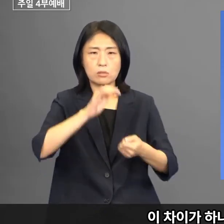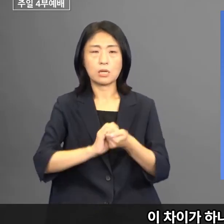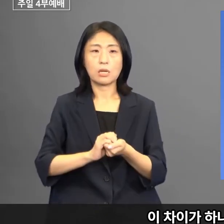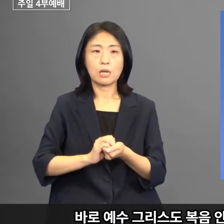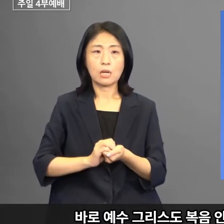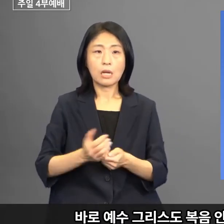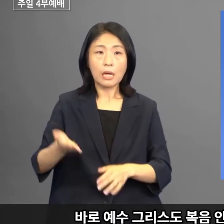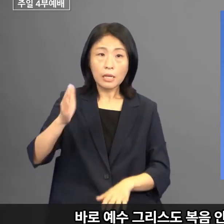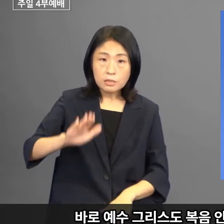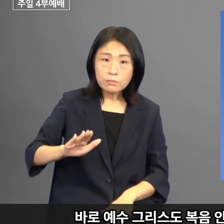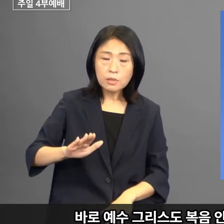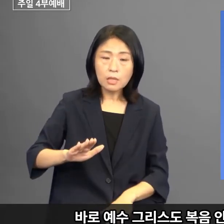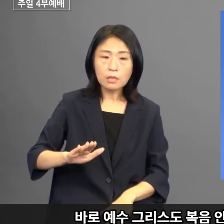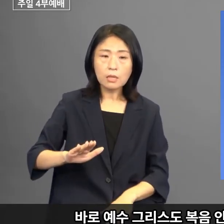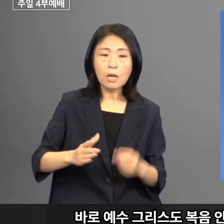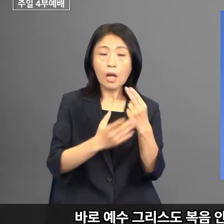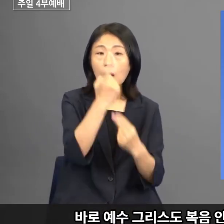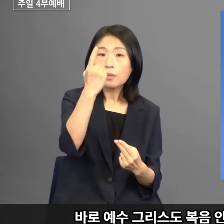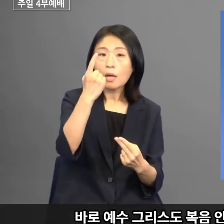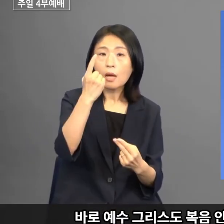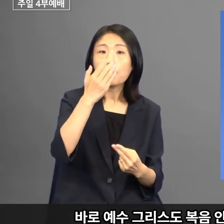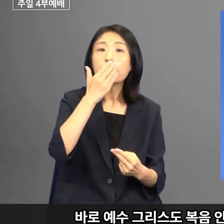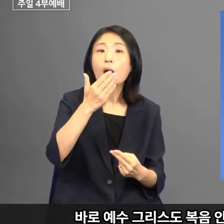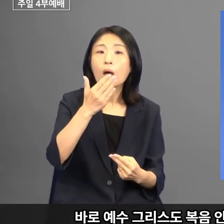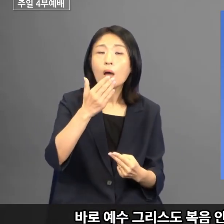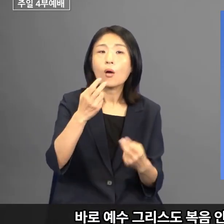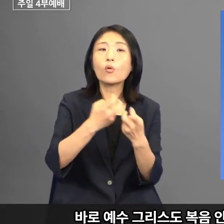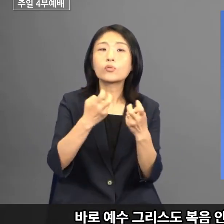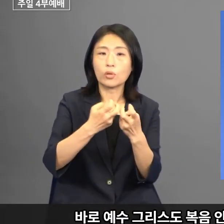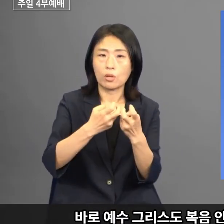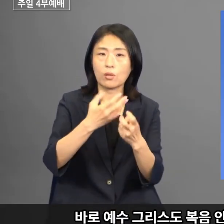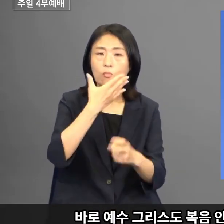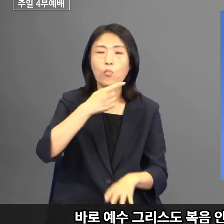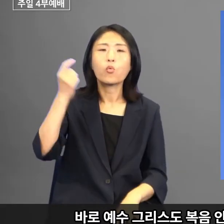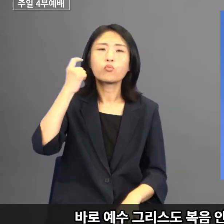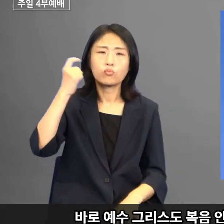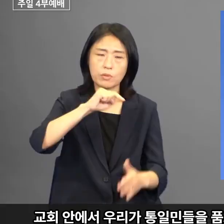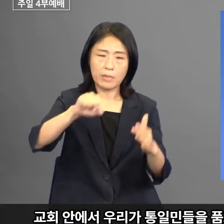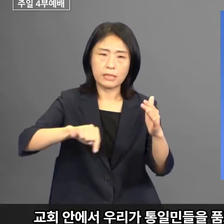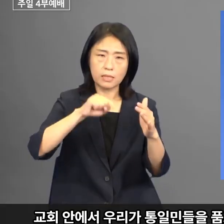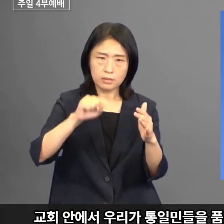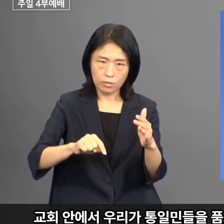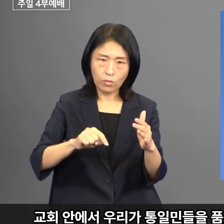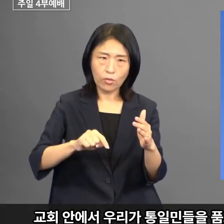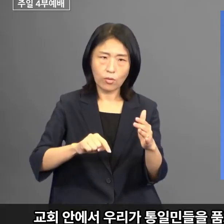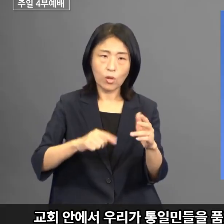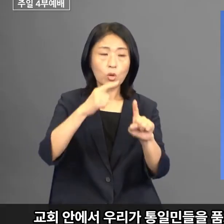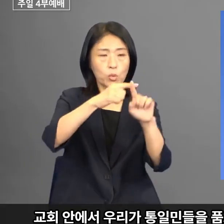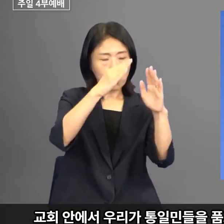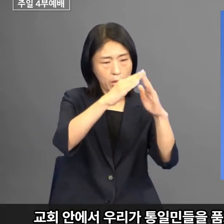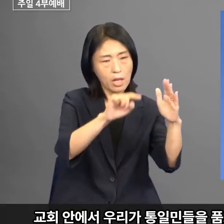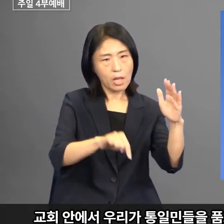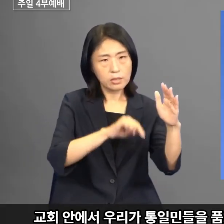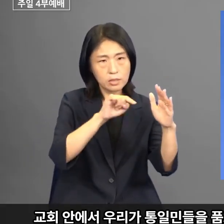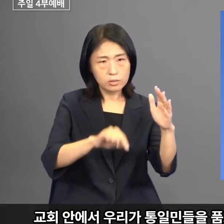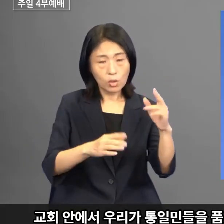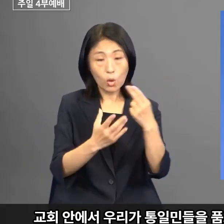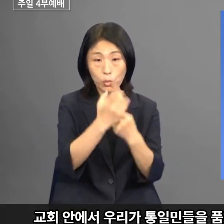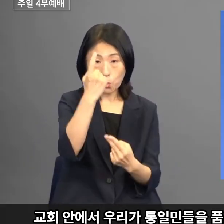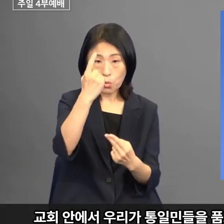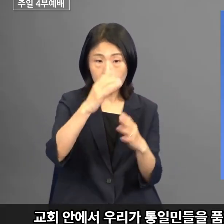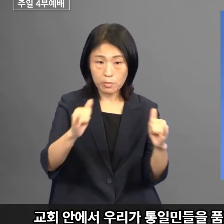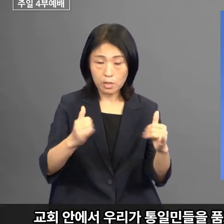수 있는 것은 바로 예수 그리스도 복음 안에서 우리가 하나 되어지는 것, 교회 안에서 우리가 통일인들을